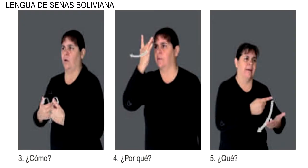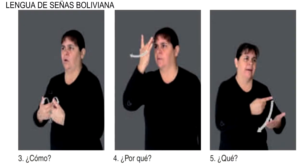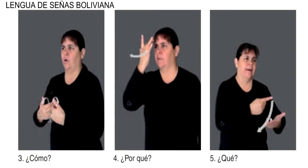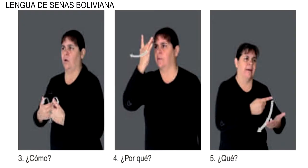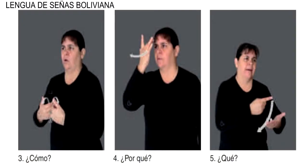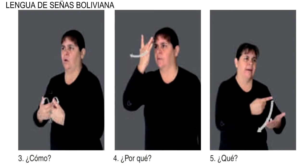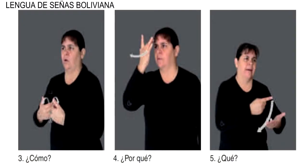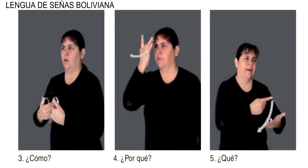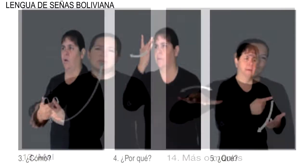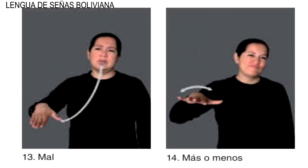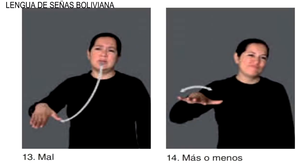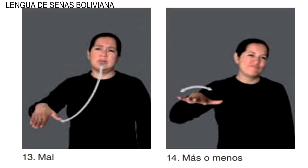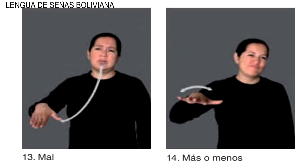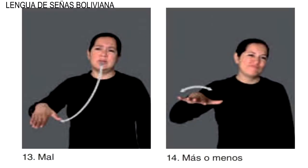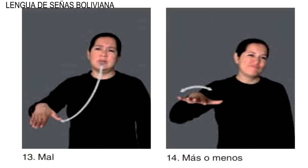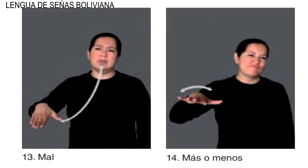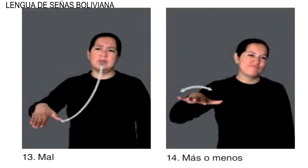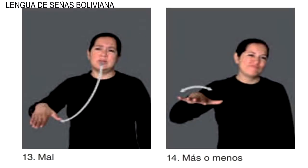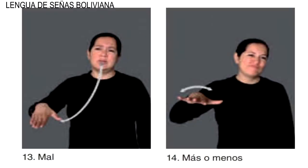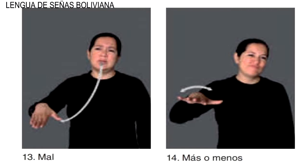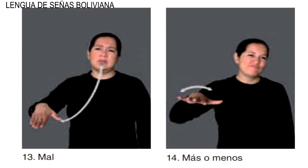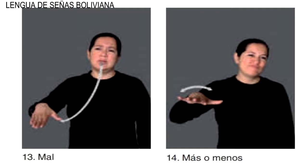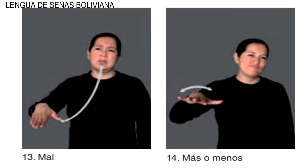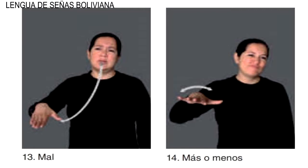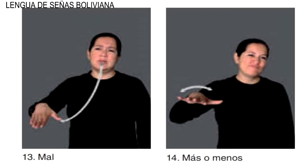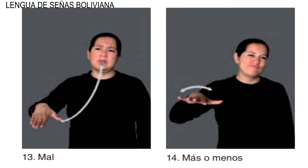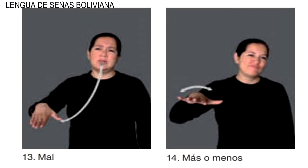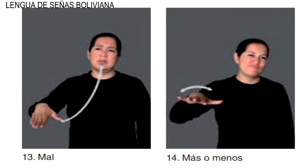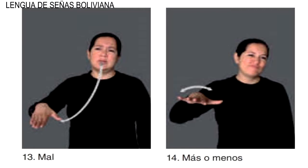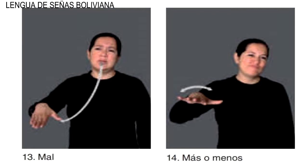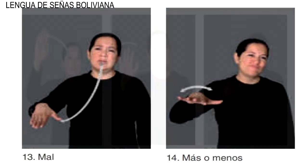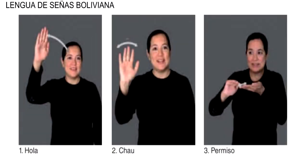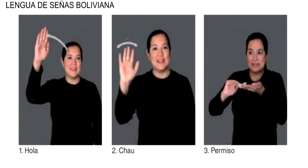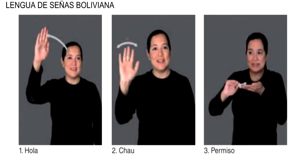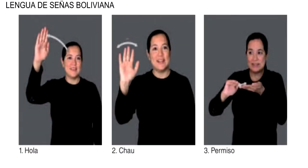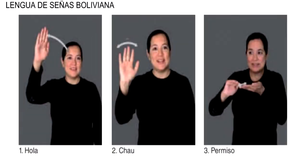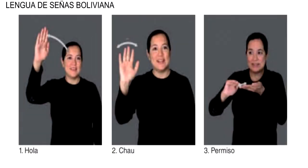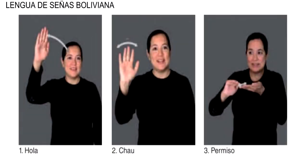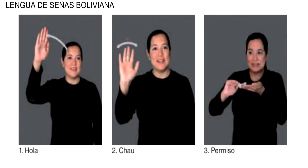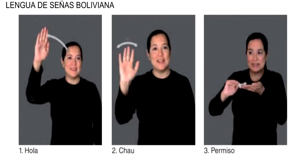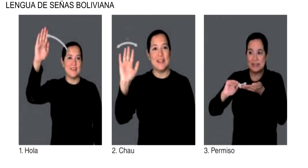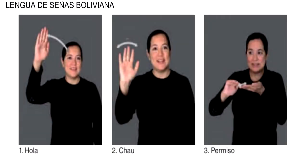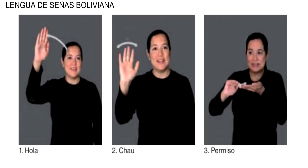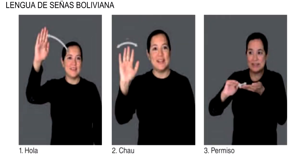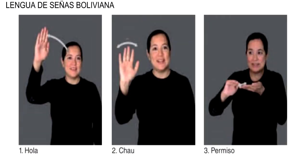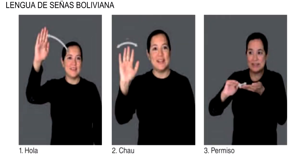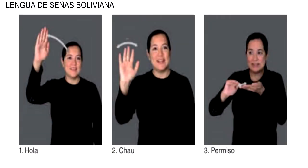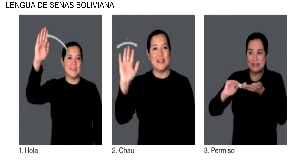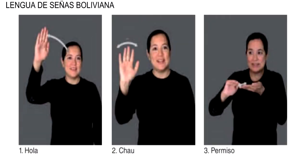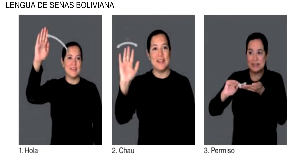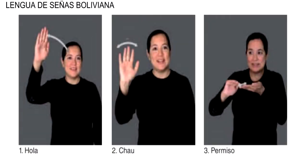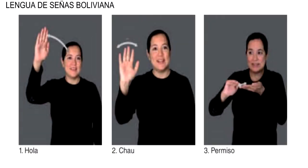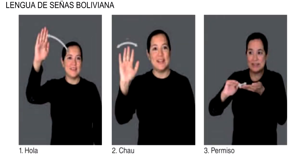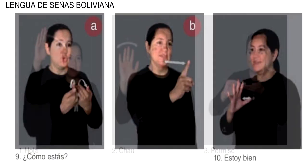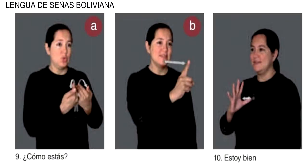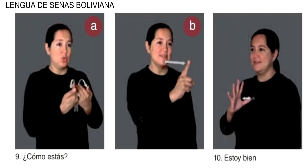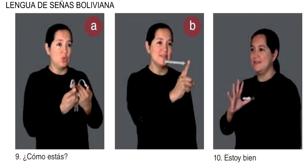modo paralelo a la articulación de signos. La mirada y la expresión facial reflejan a veces significados como la duda,